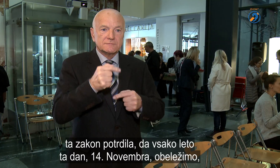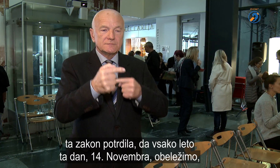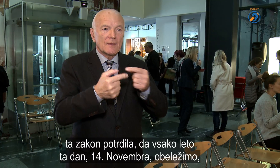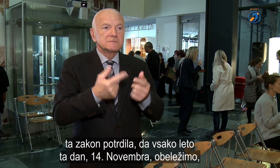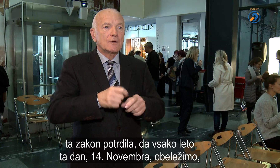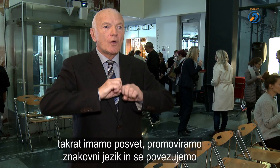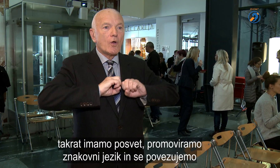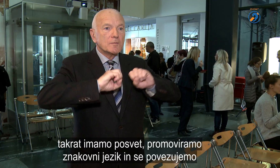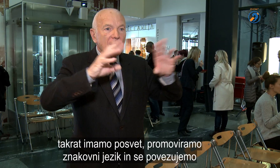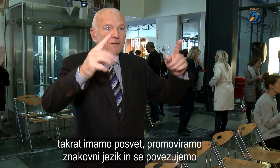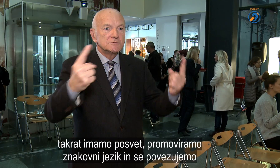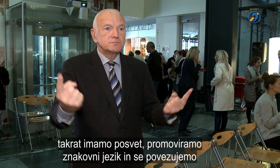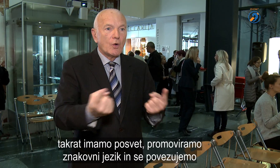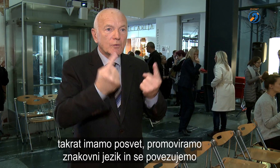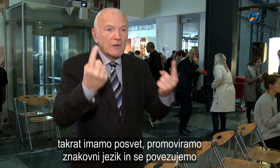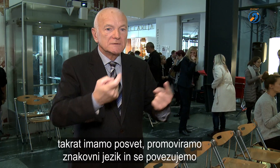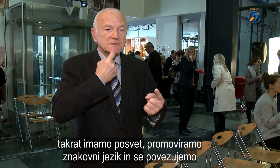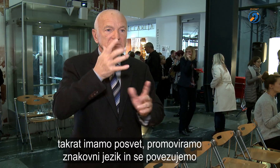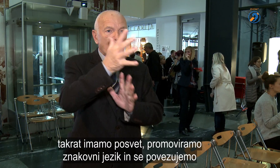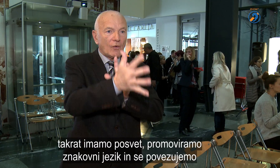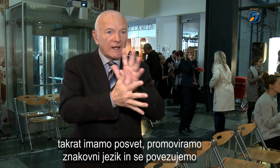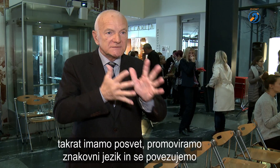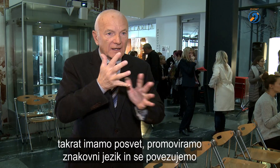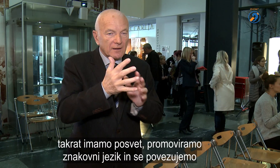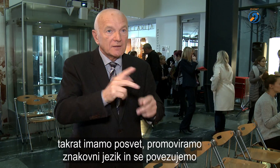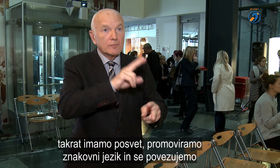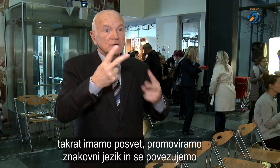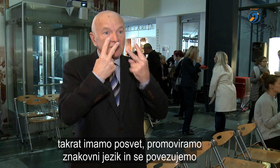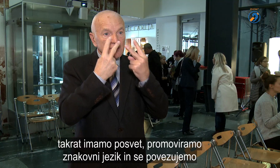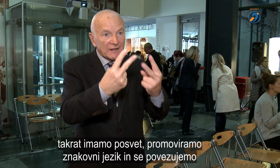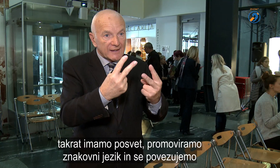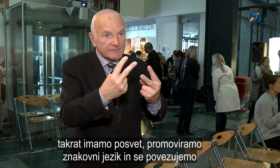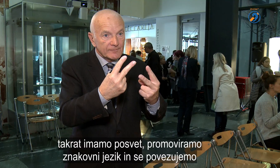dan, 14. novembra, obeležimo, takrat imamo posvet,